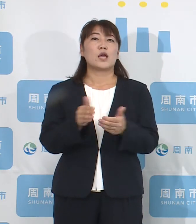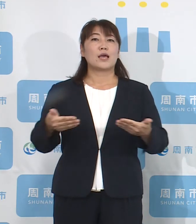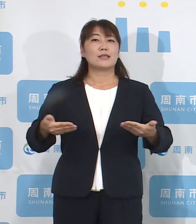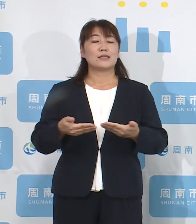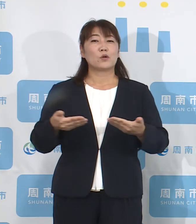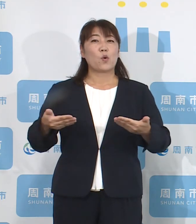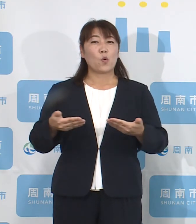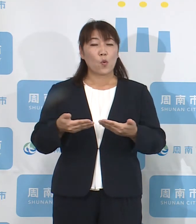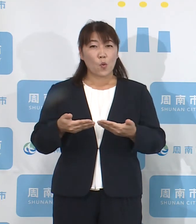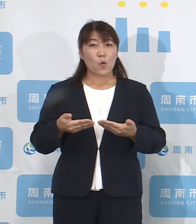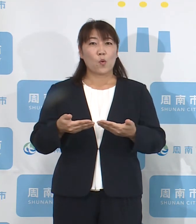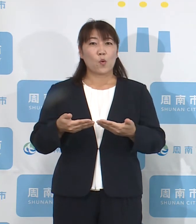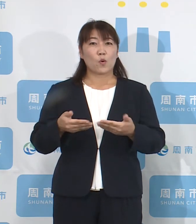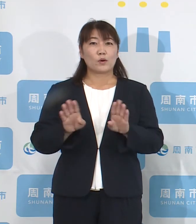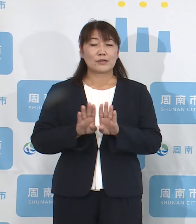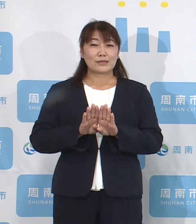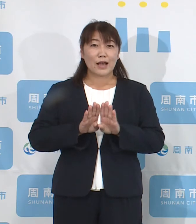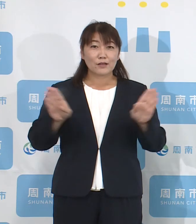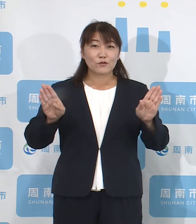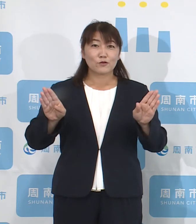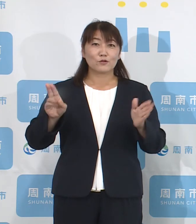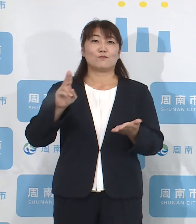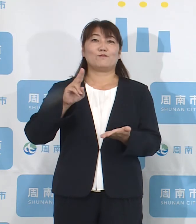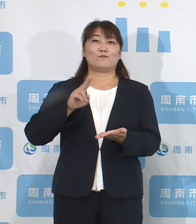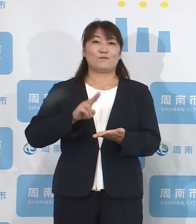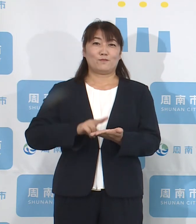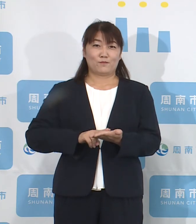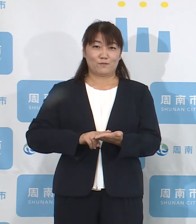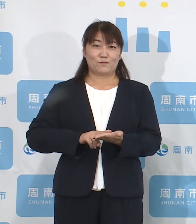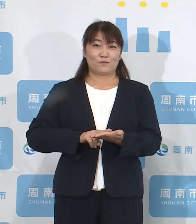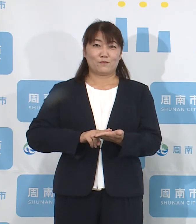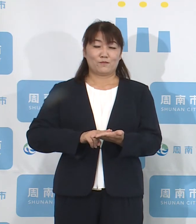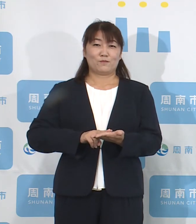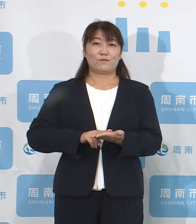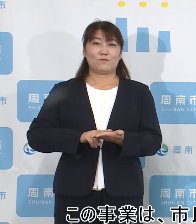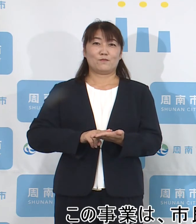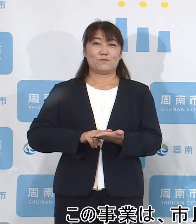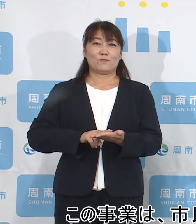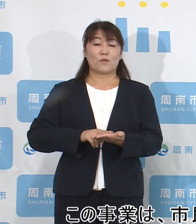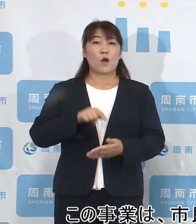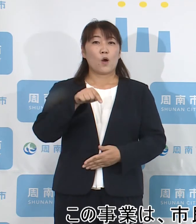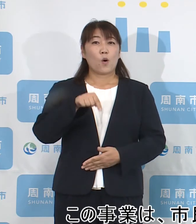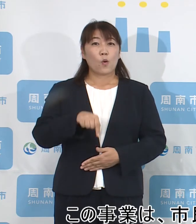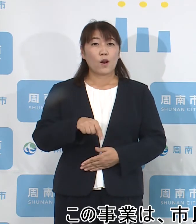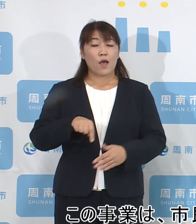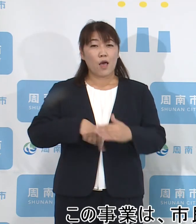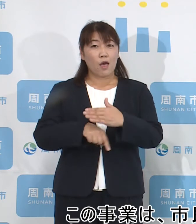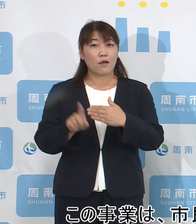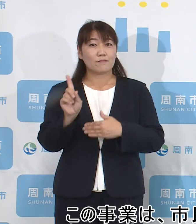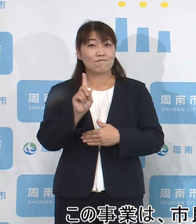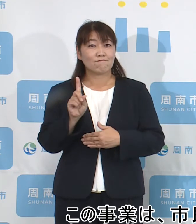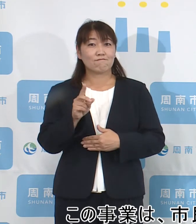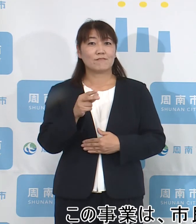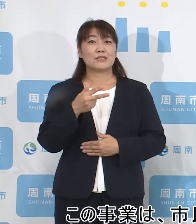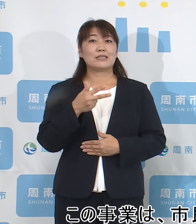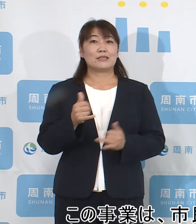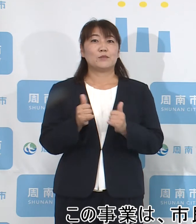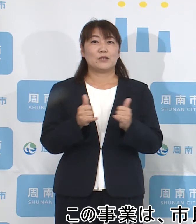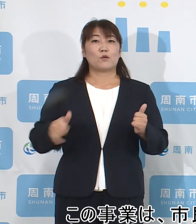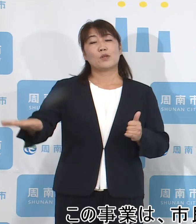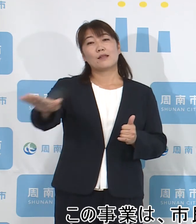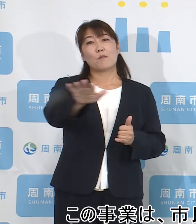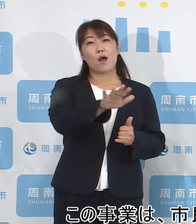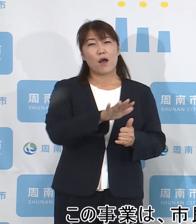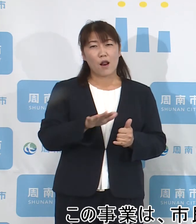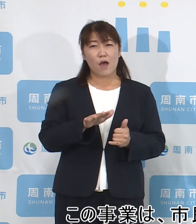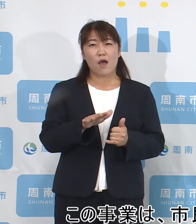を市内全域で開始することとなりました。この事業は市民の皆様から